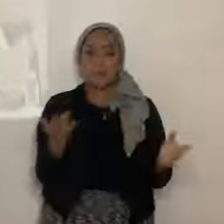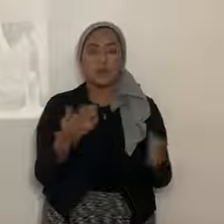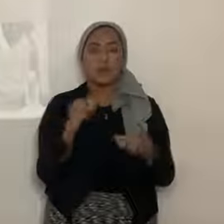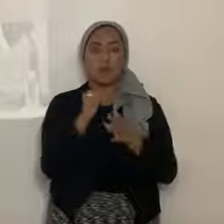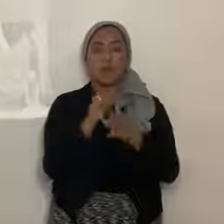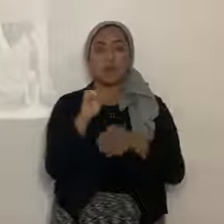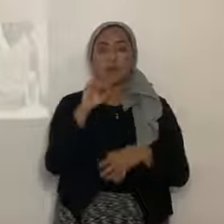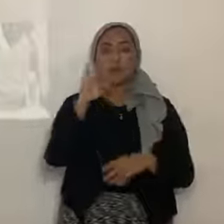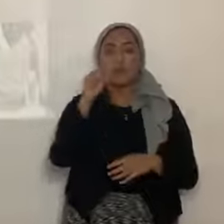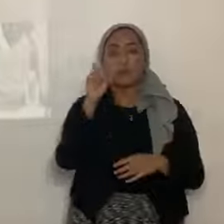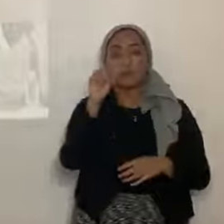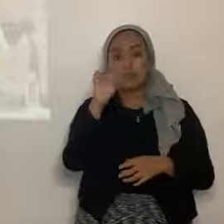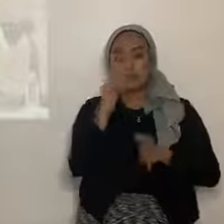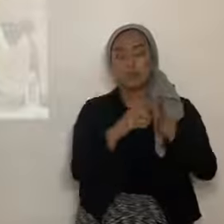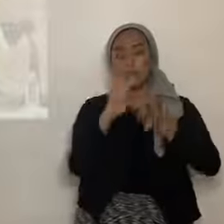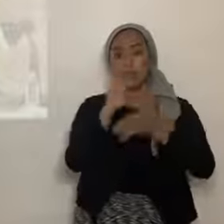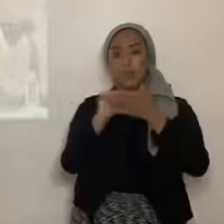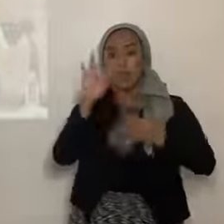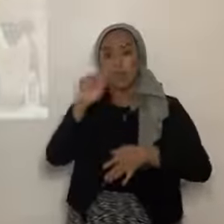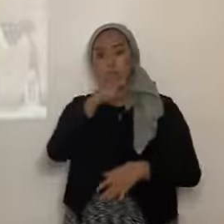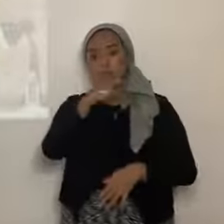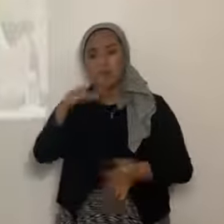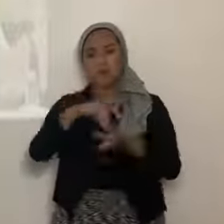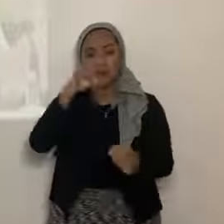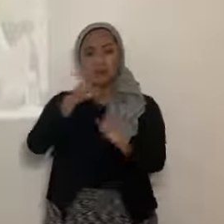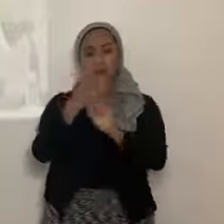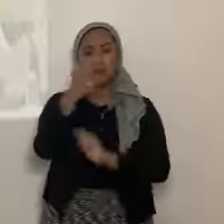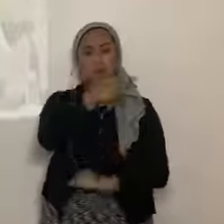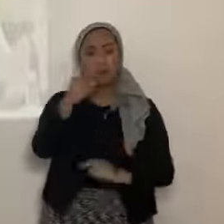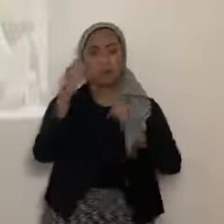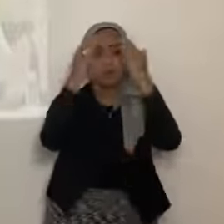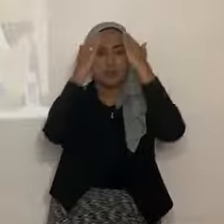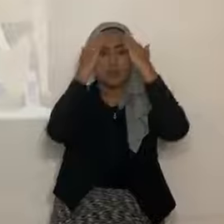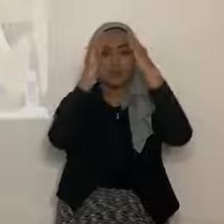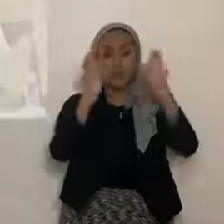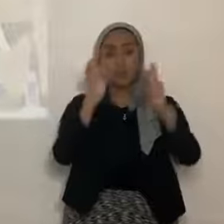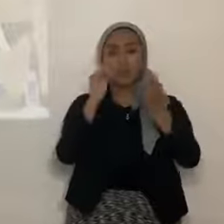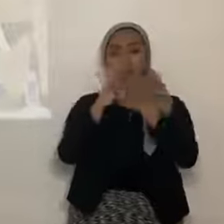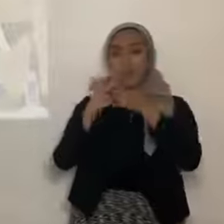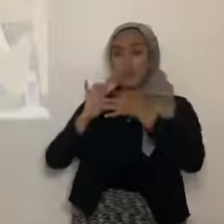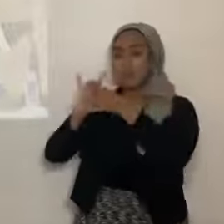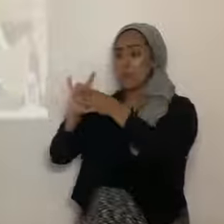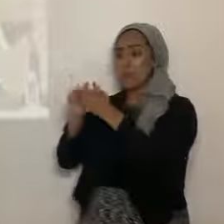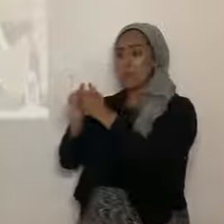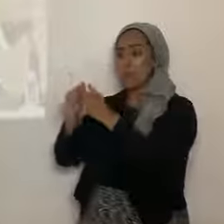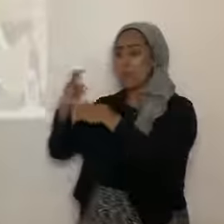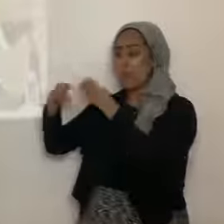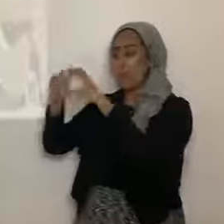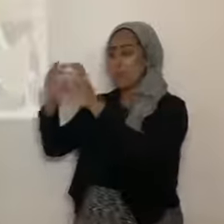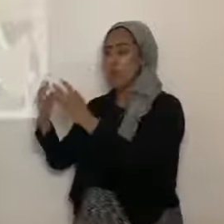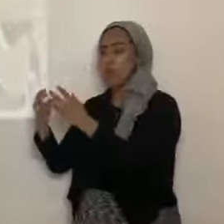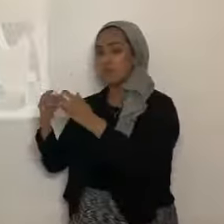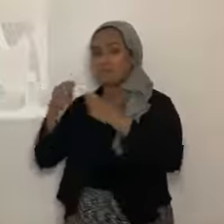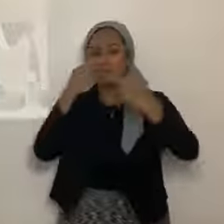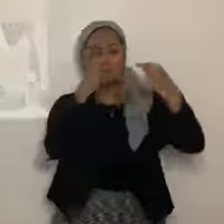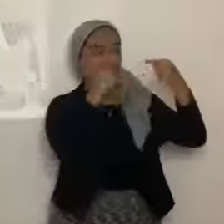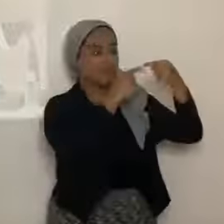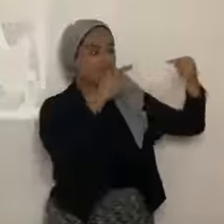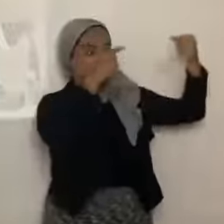4:4, oh almas adúlteras, ¿no sabéis que la amistad del mundo es enemistad contra Yahweh? Cualquiera